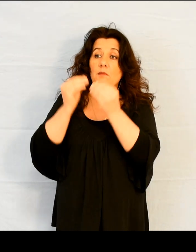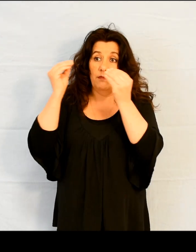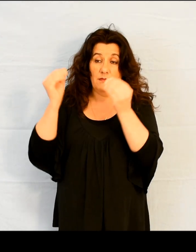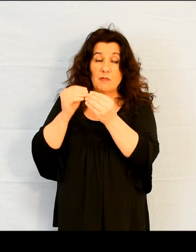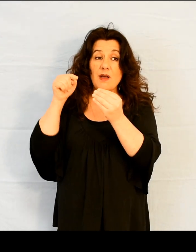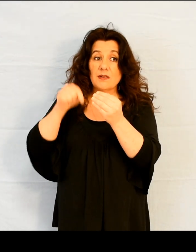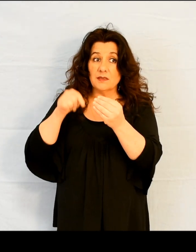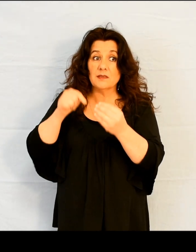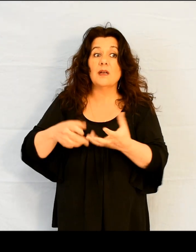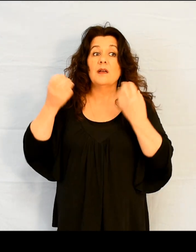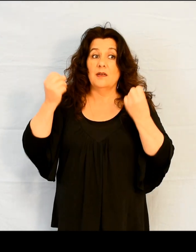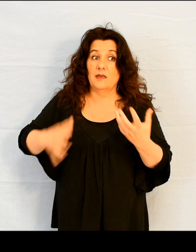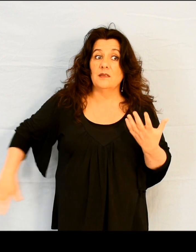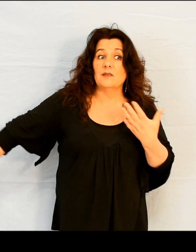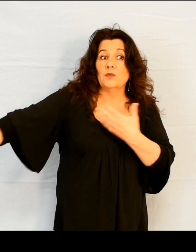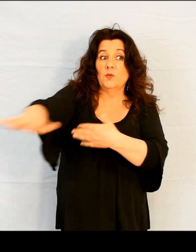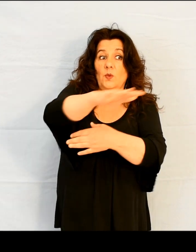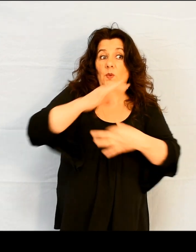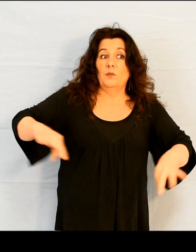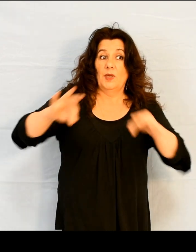je frapperai le pays d'Égypte.